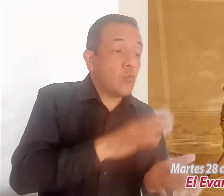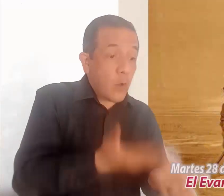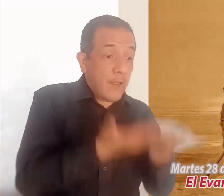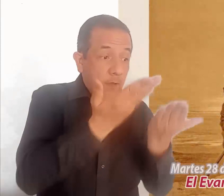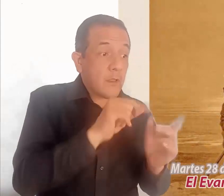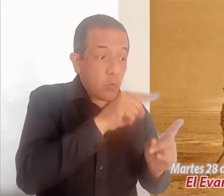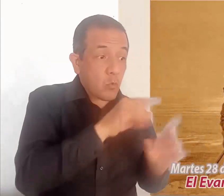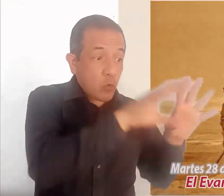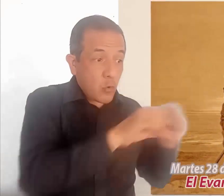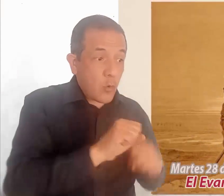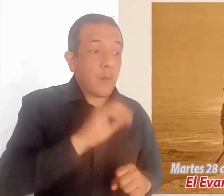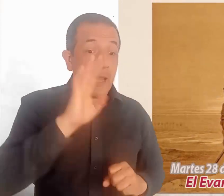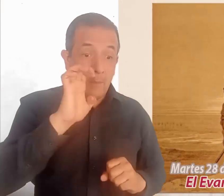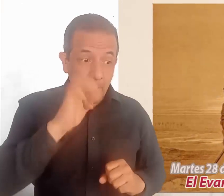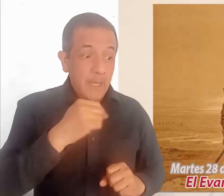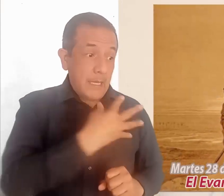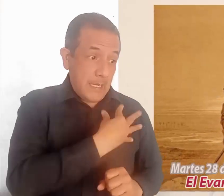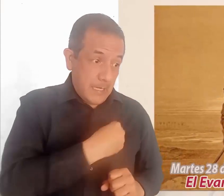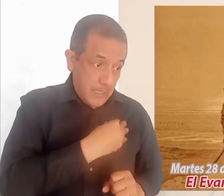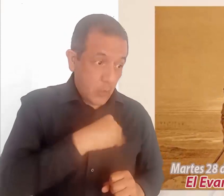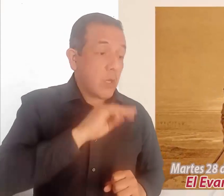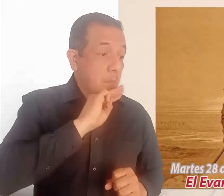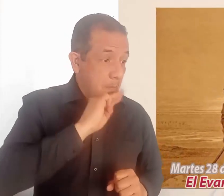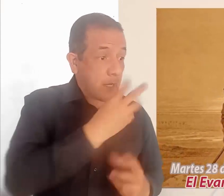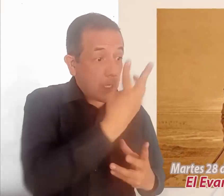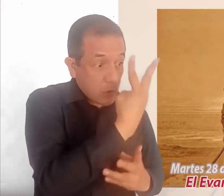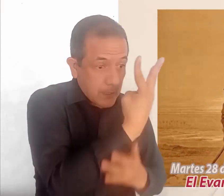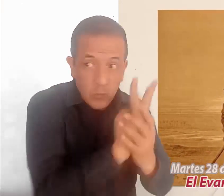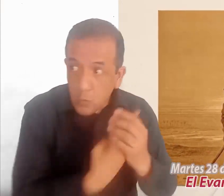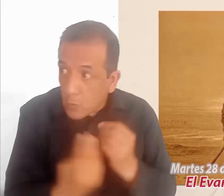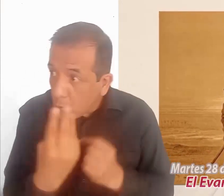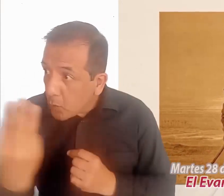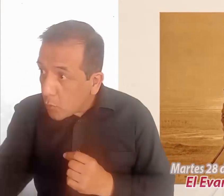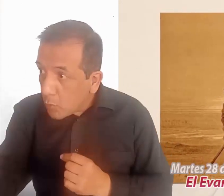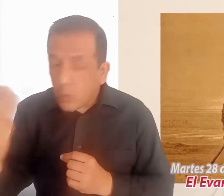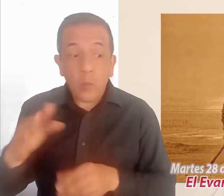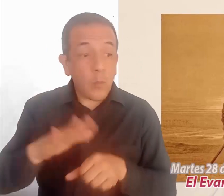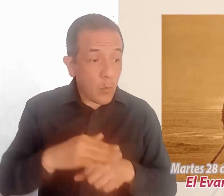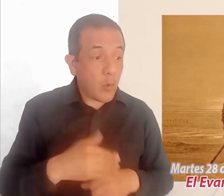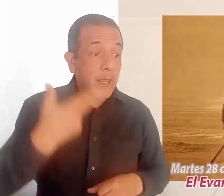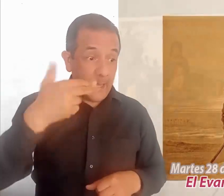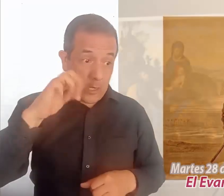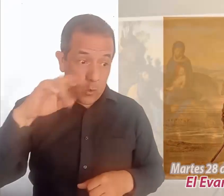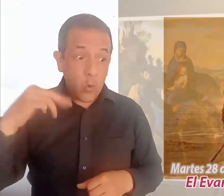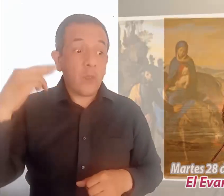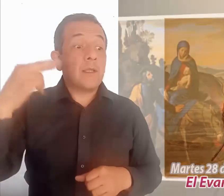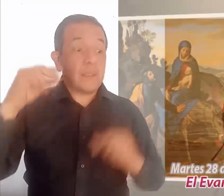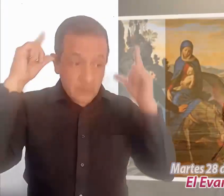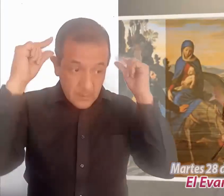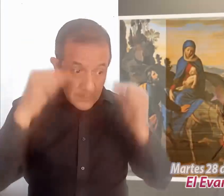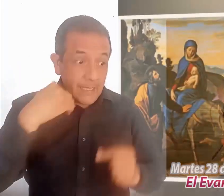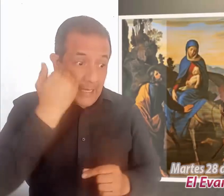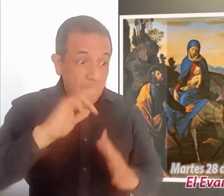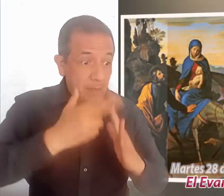Egipto. Quédate allá hasta que yo te avise, porque Herodes va a buscar al niño para matarlo. José